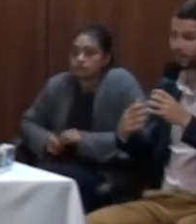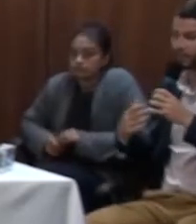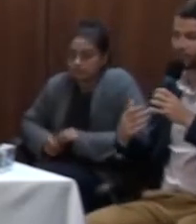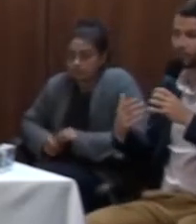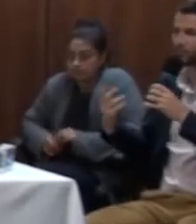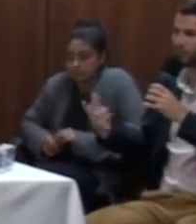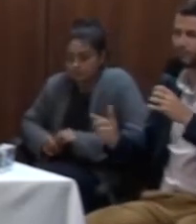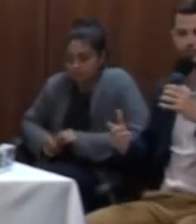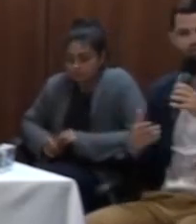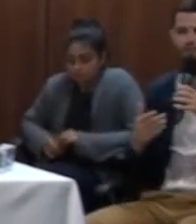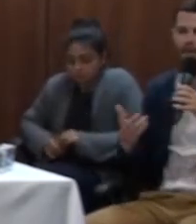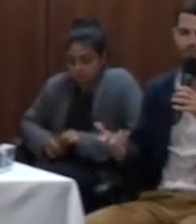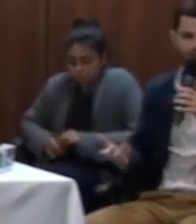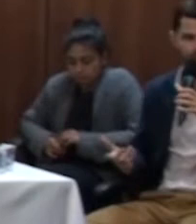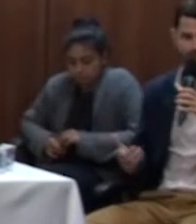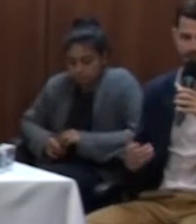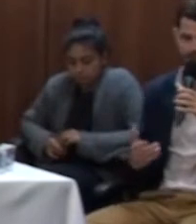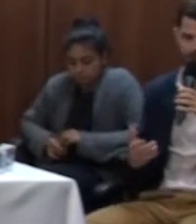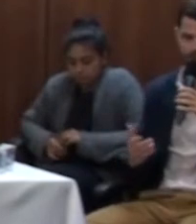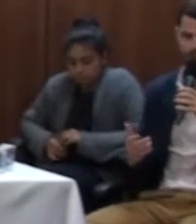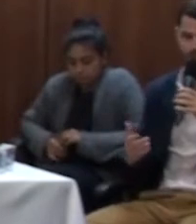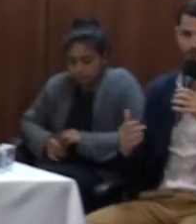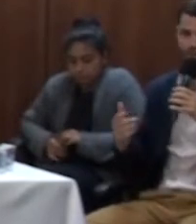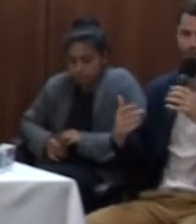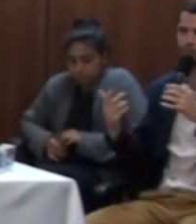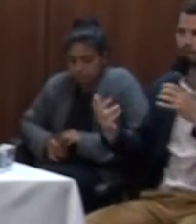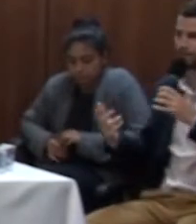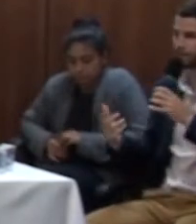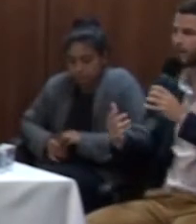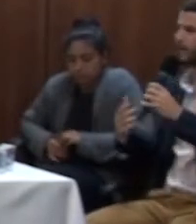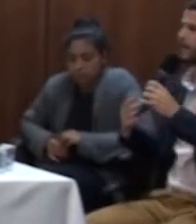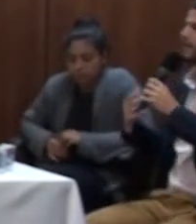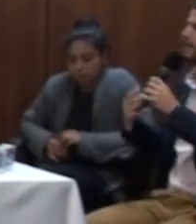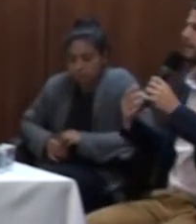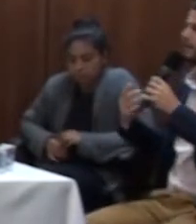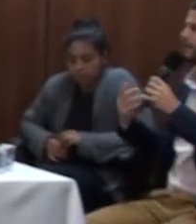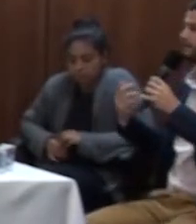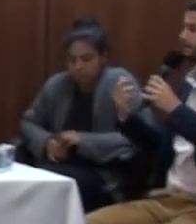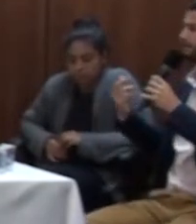que a gente, num dos ofícios, isso não está de forma expressa em resolução nenhuma, mas num dos ofícios,